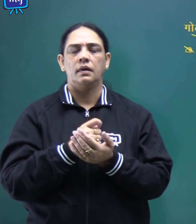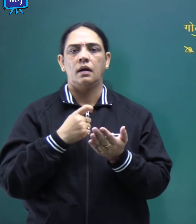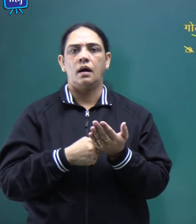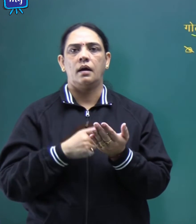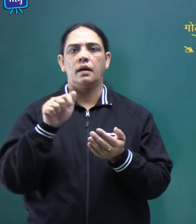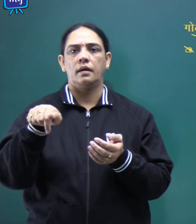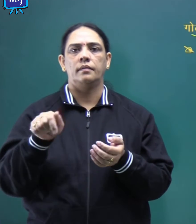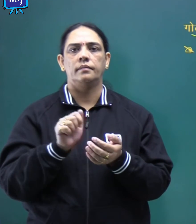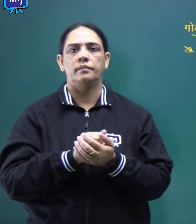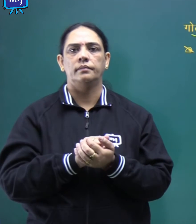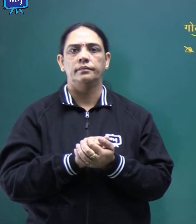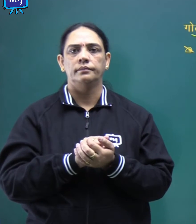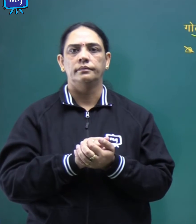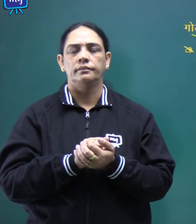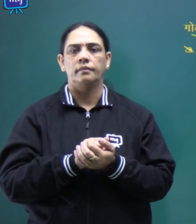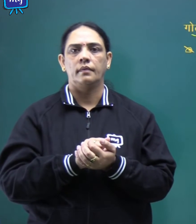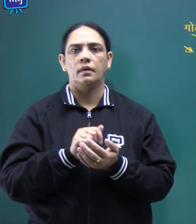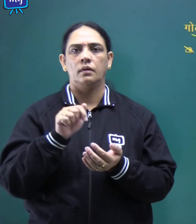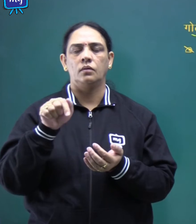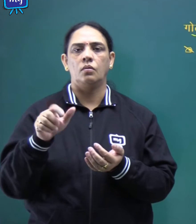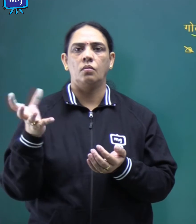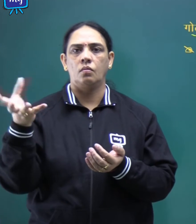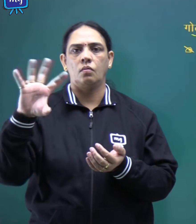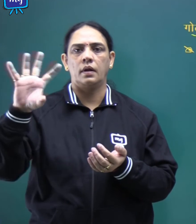r है। तो गोले का